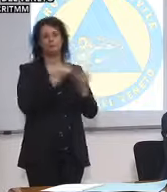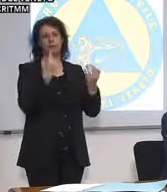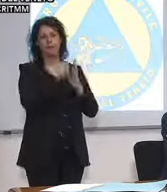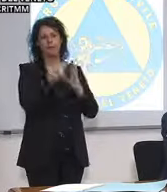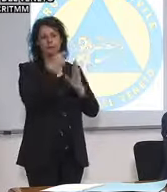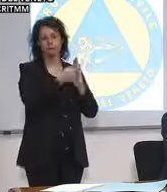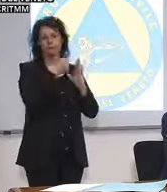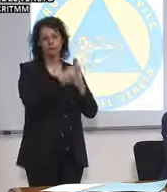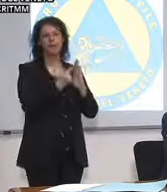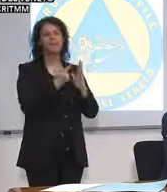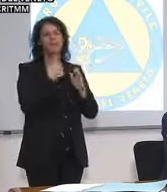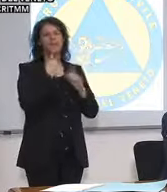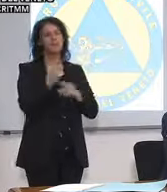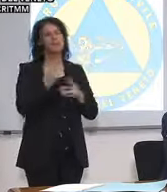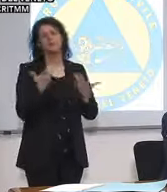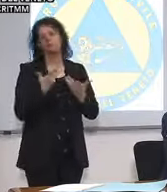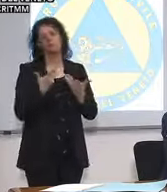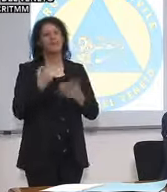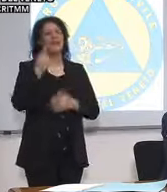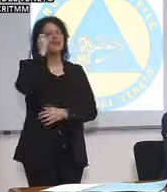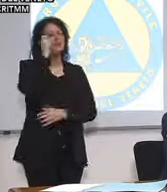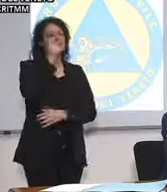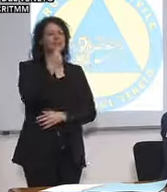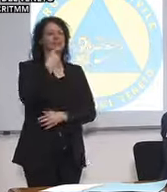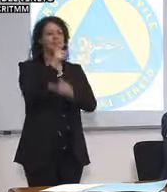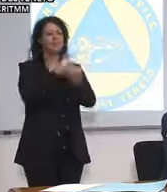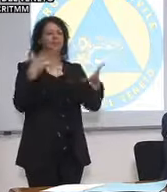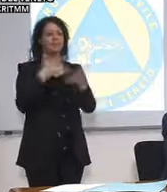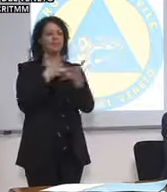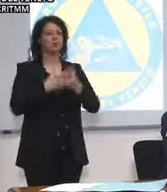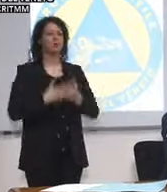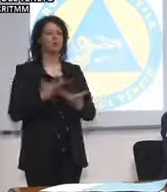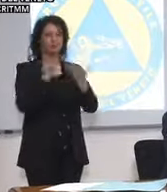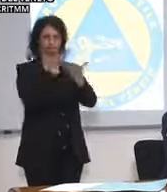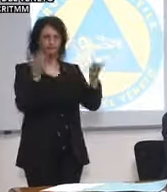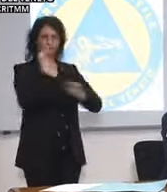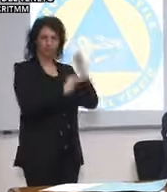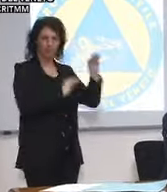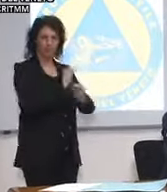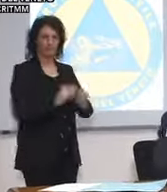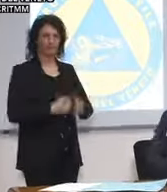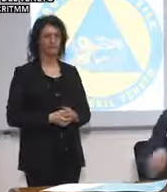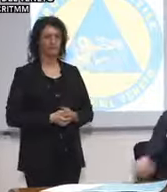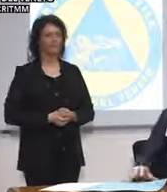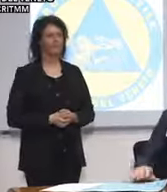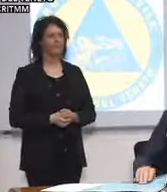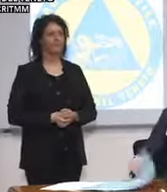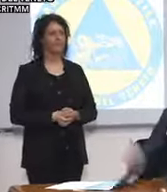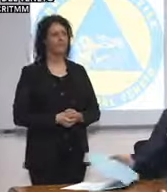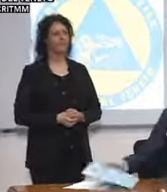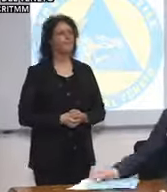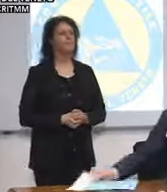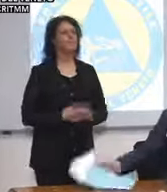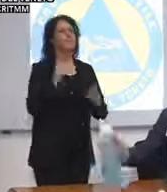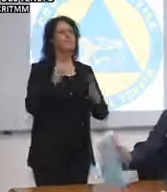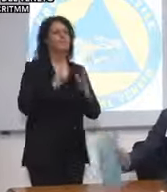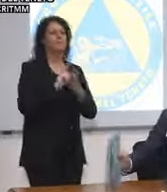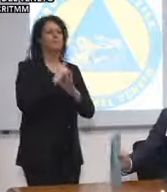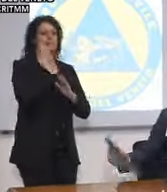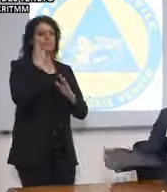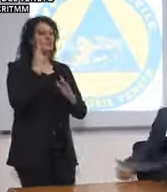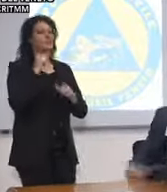per le persone che sono in difficoltà. Domande, ragazzi? Allora, io chiederei un po' di disciplina perché ho una marea di domande.